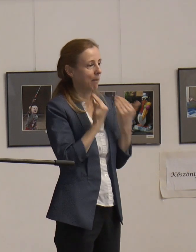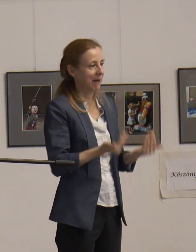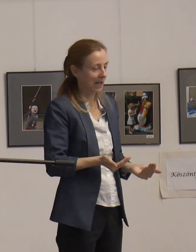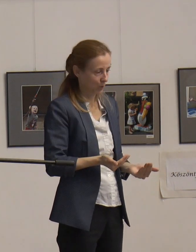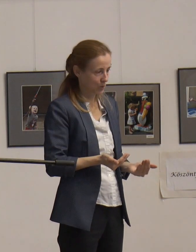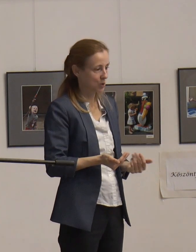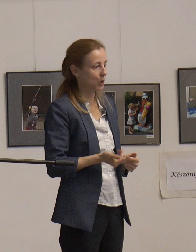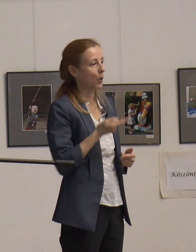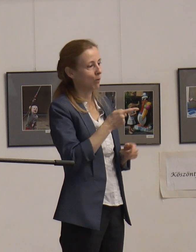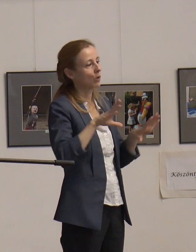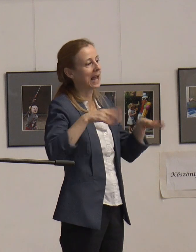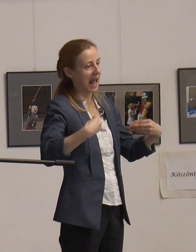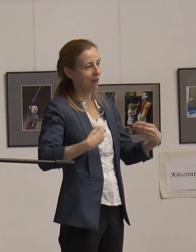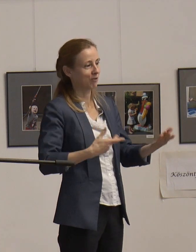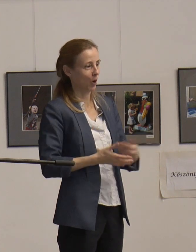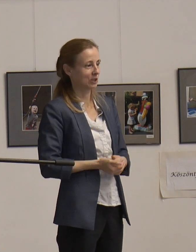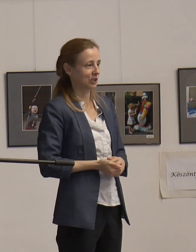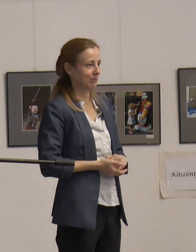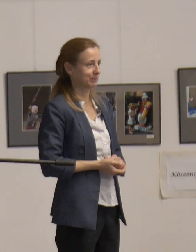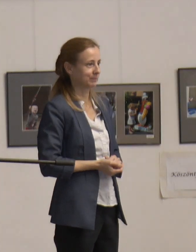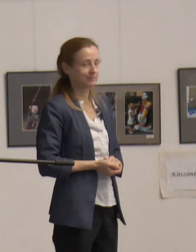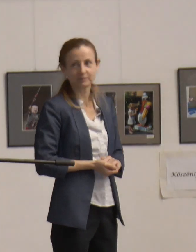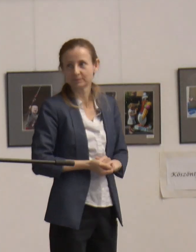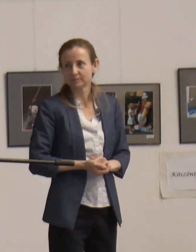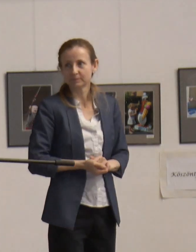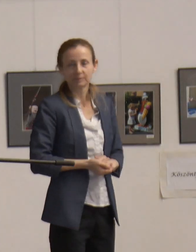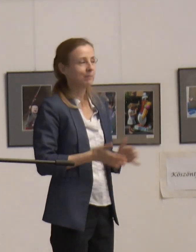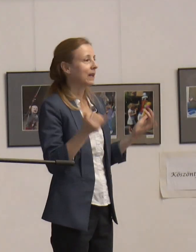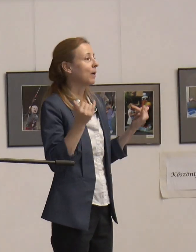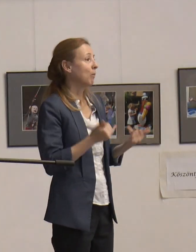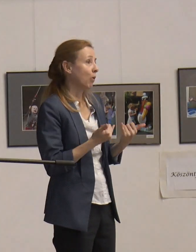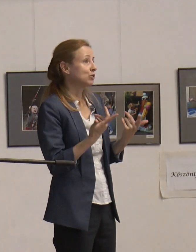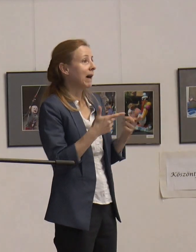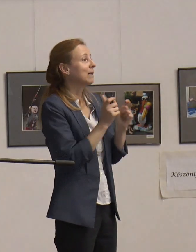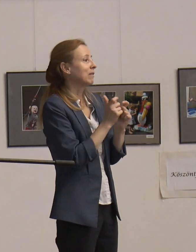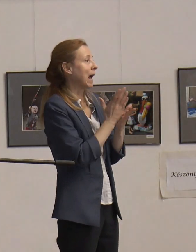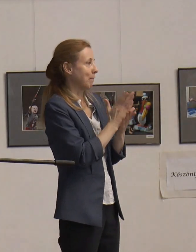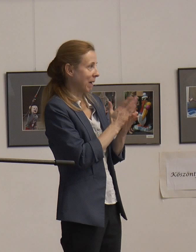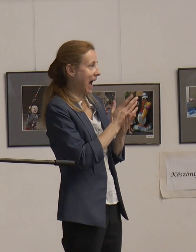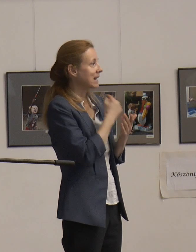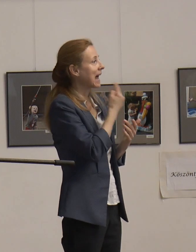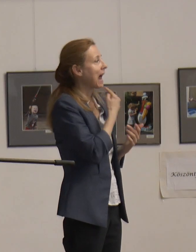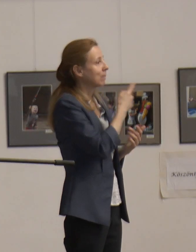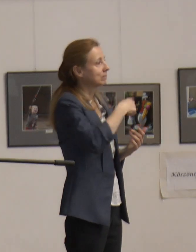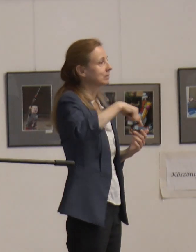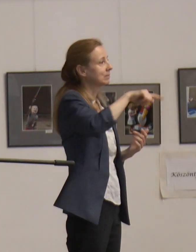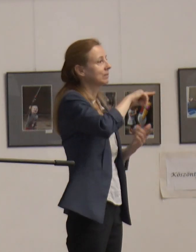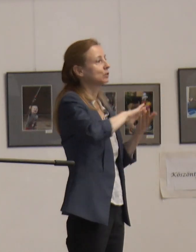ő elfogadta ezt. Na most, hát mivel elhangzott minden versünk,